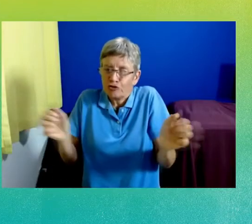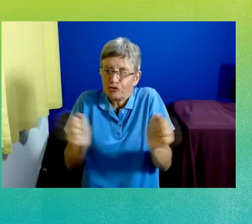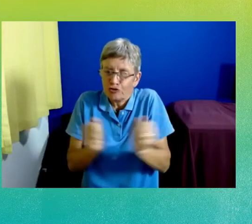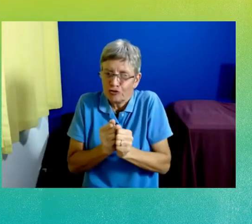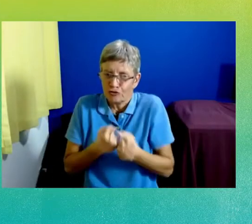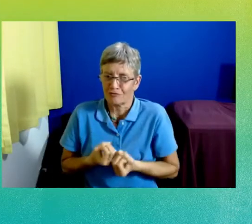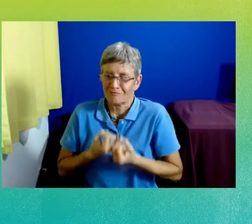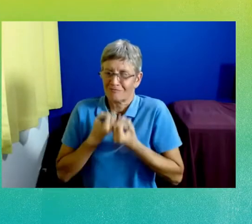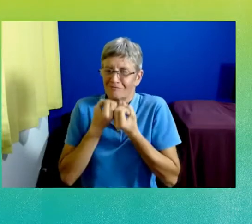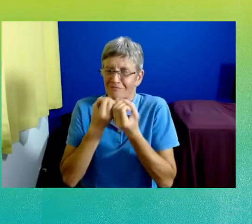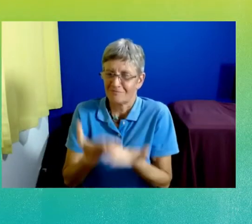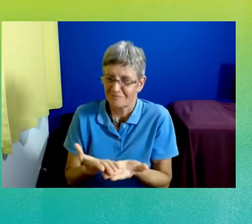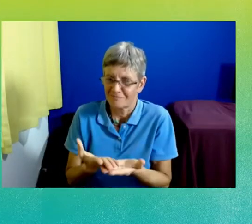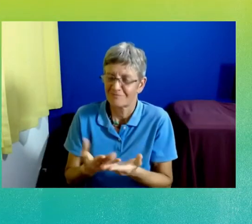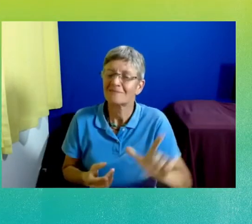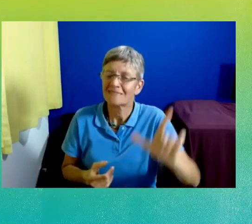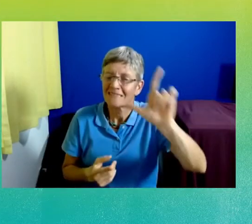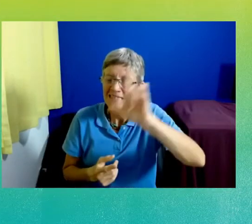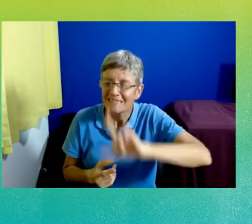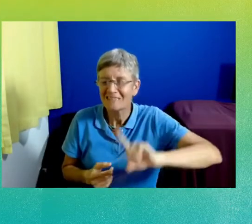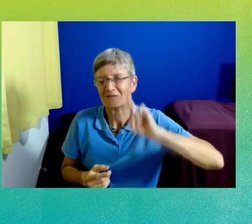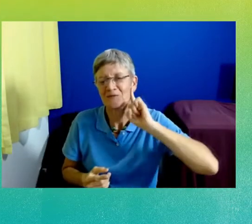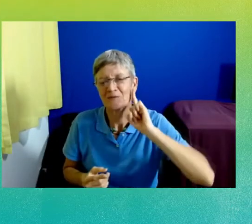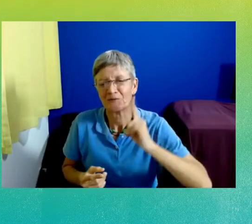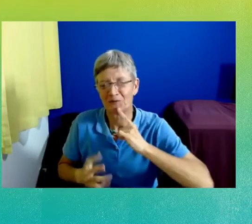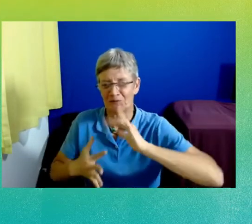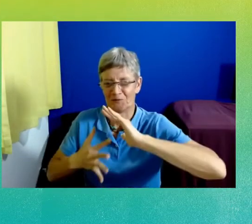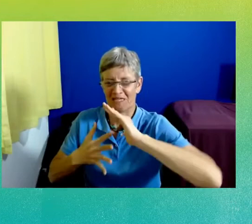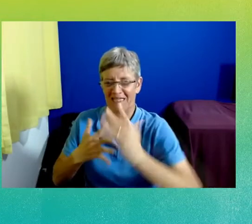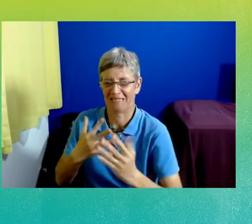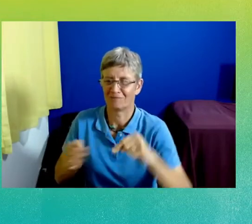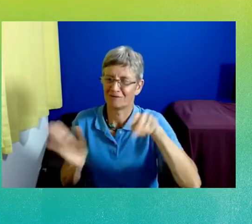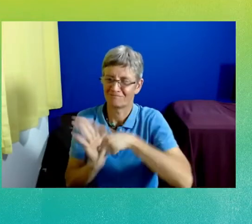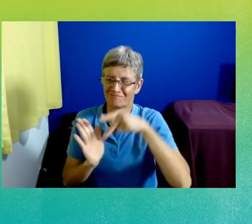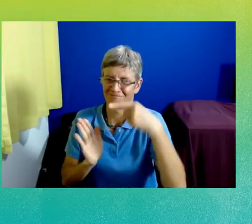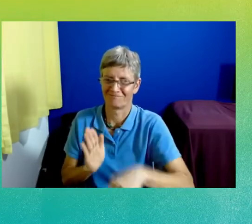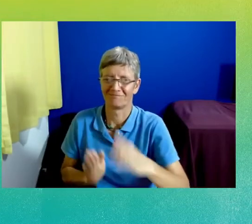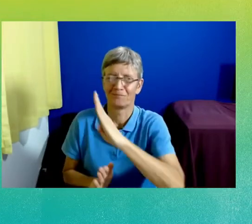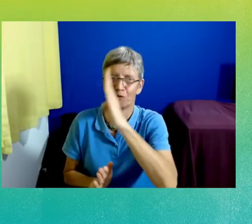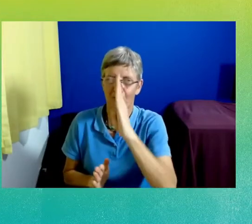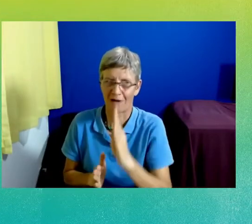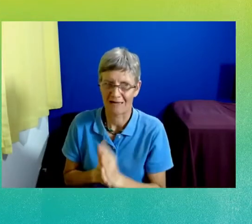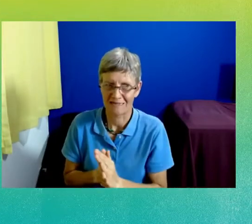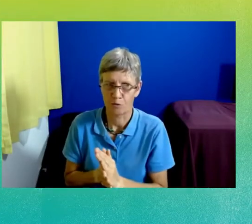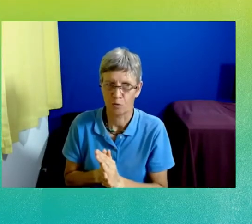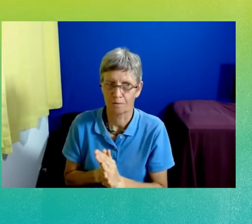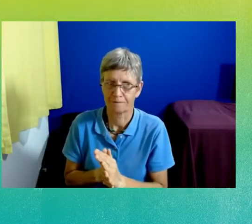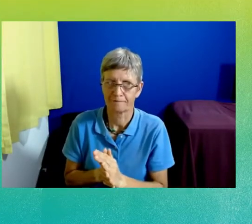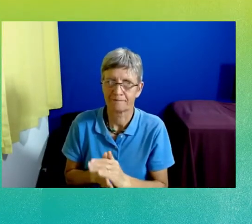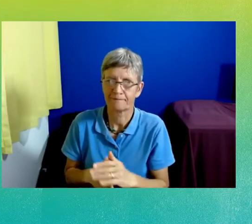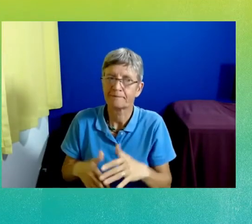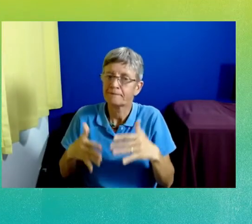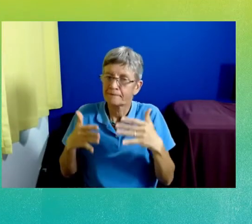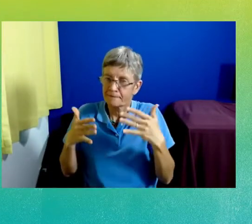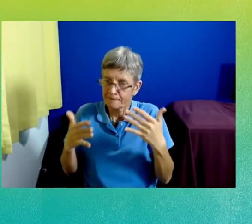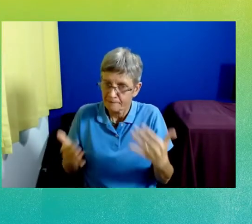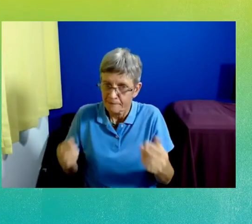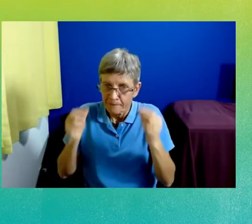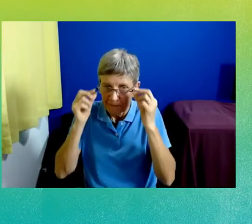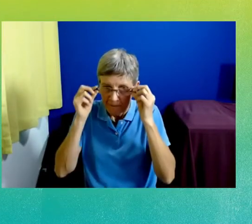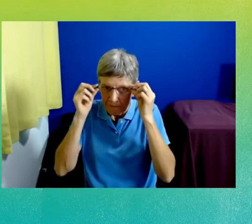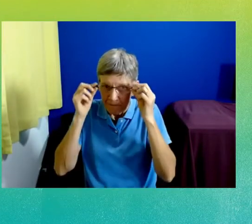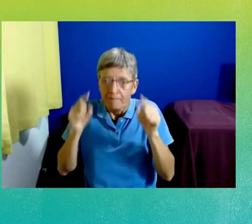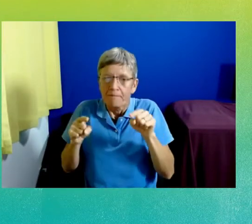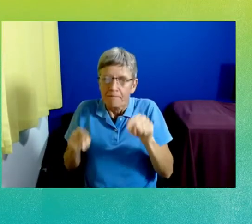mais a literatura em português é uma produção da literatura do povo brasileiro. É uma literatura do